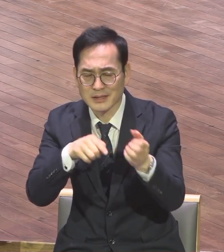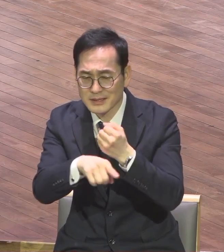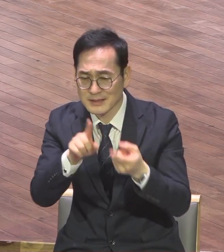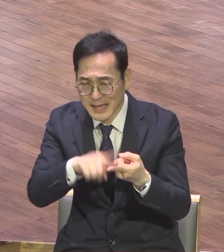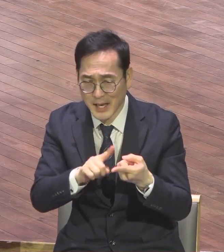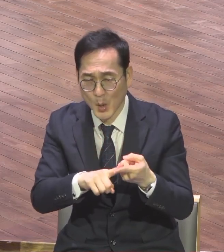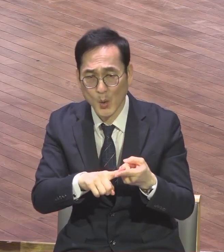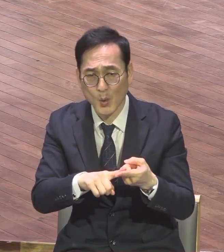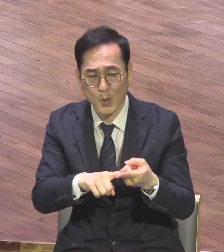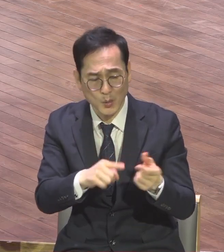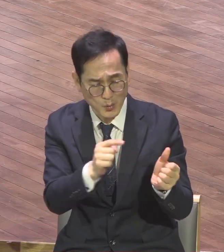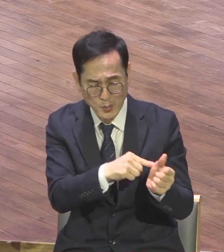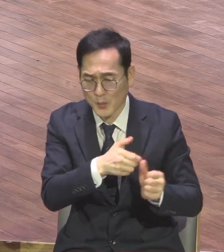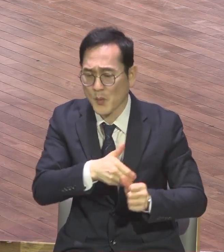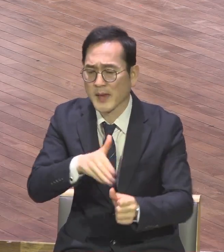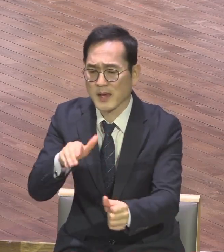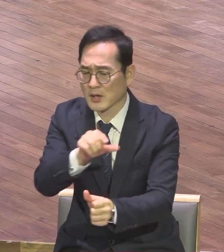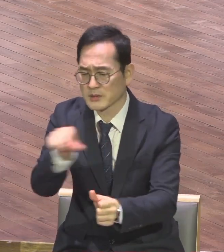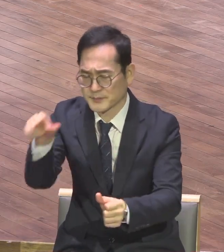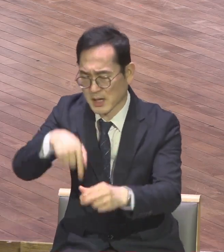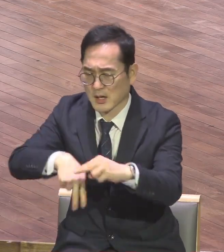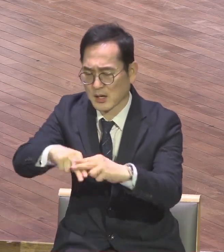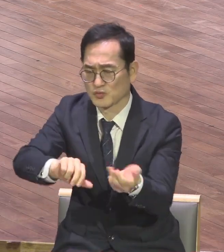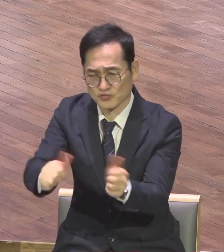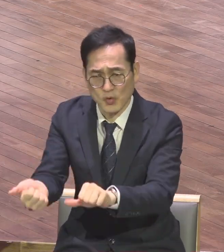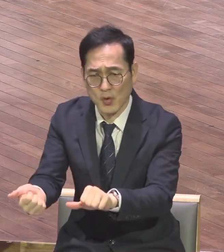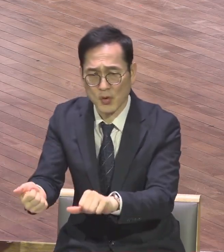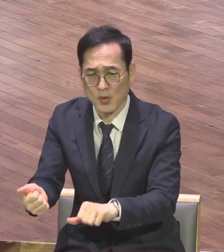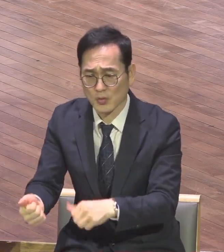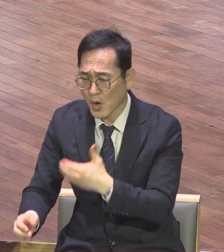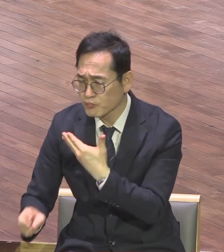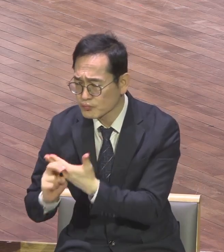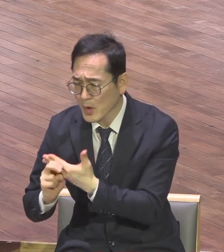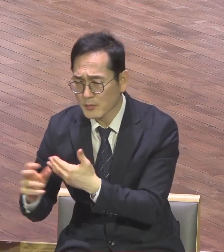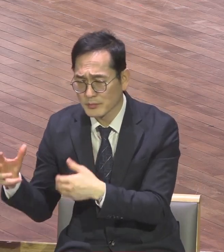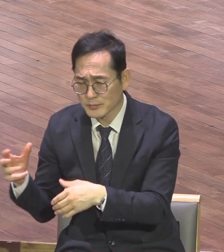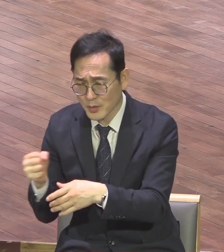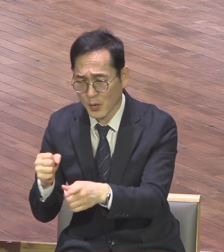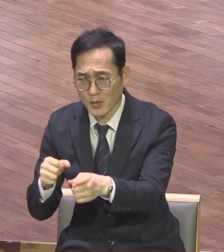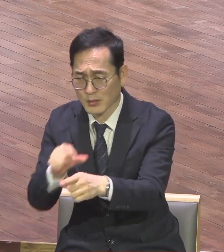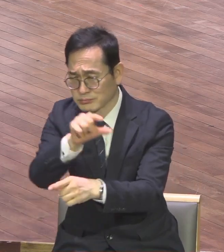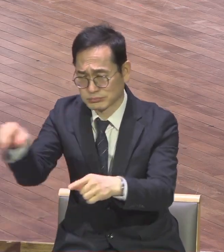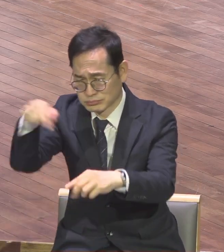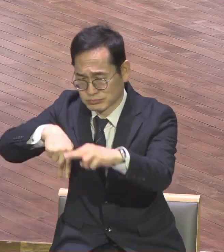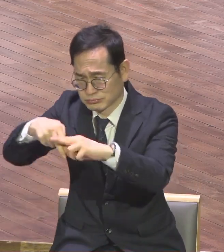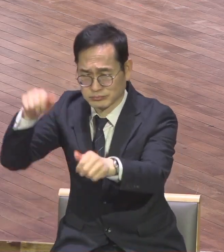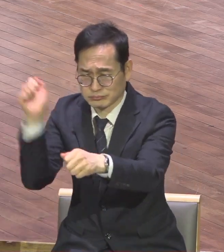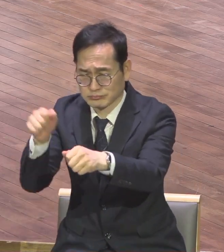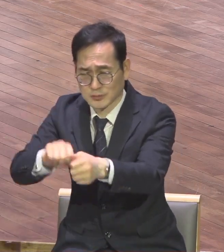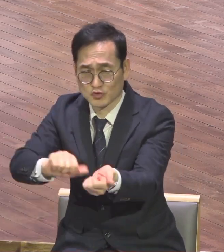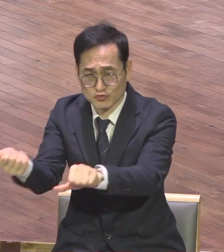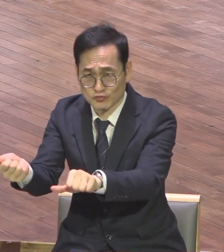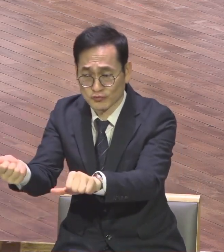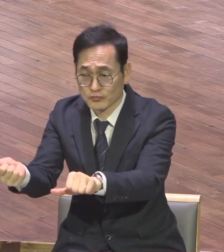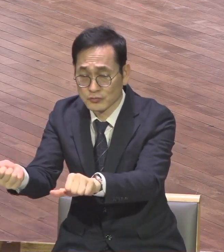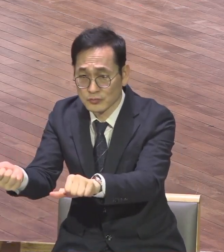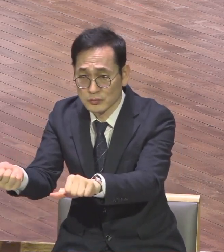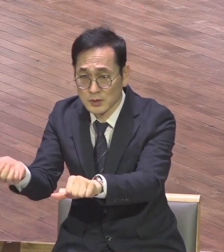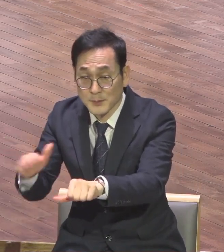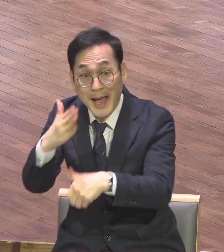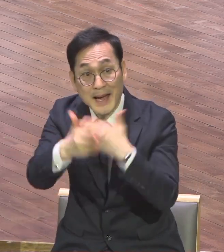준바 대역근을 너희가 법 없는 자들의 손을 빌려 못 박아 죽였으나 하나님께서 그를 사망의 고통에서